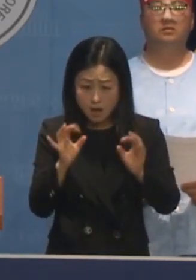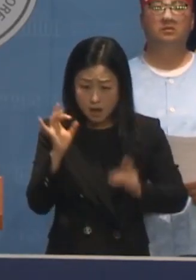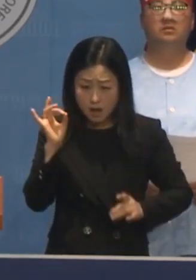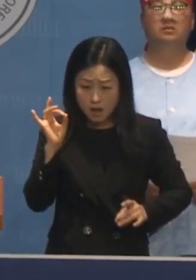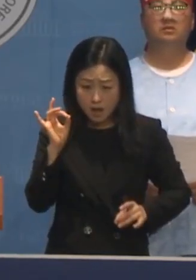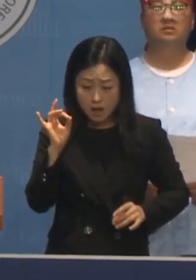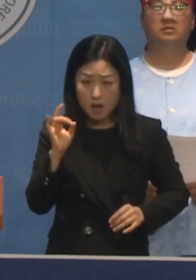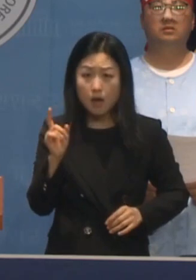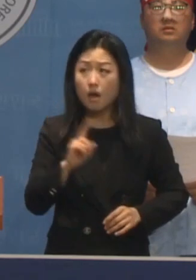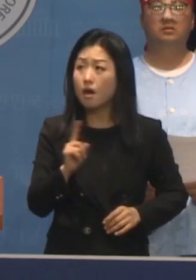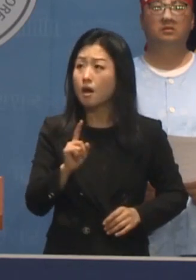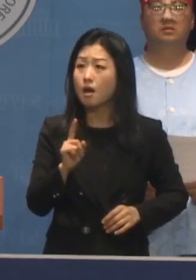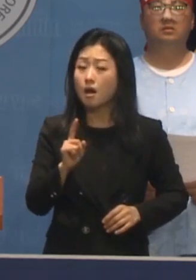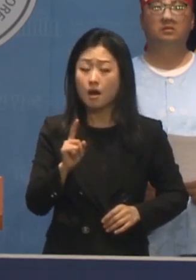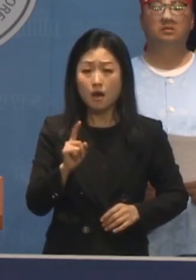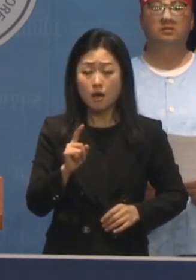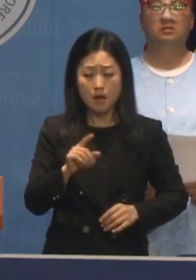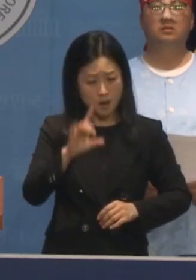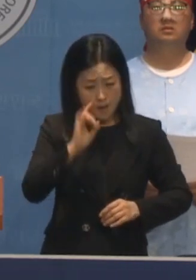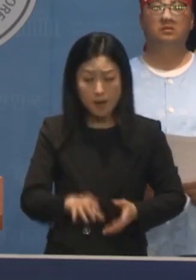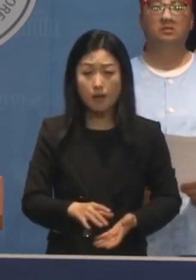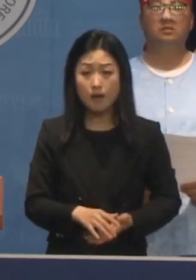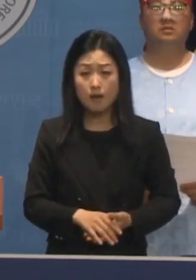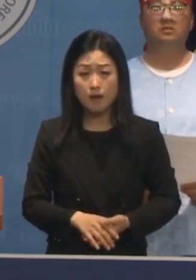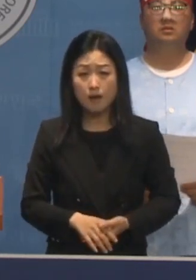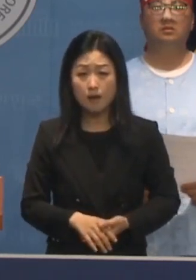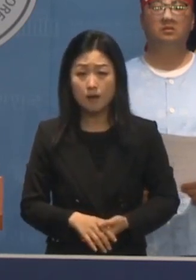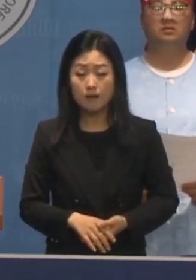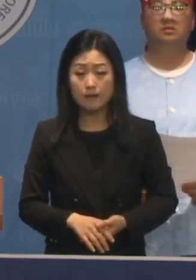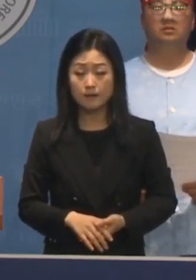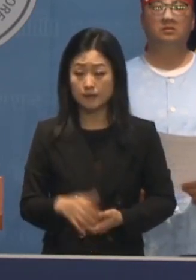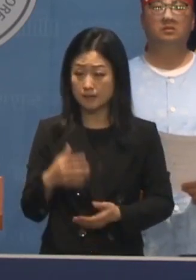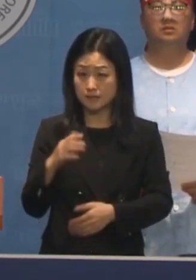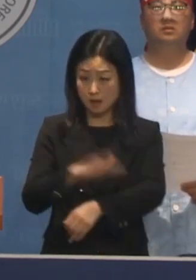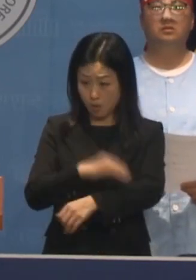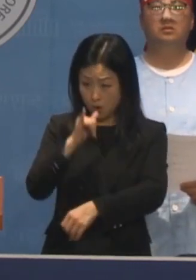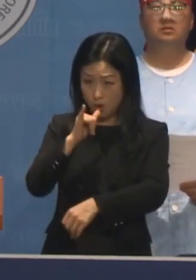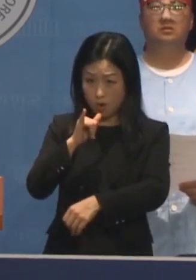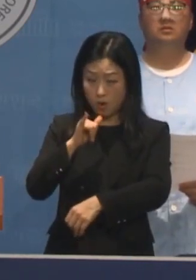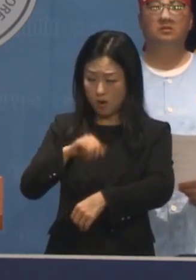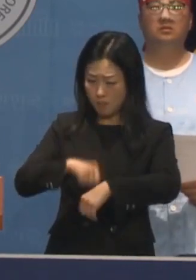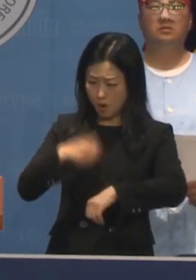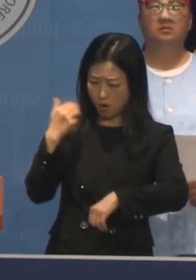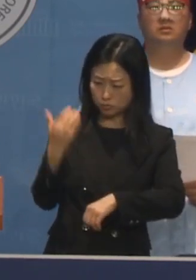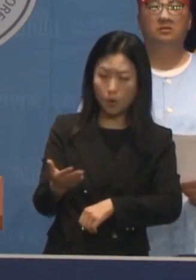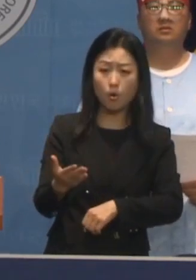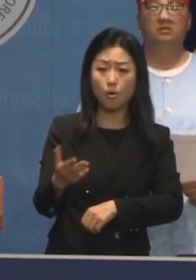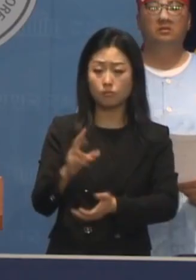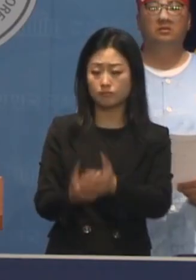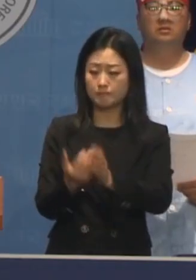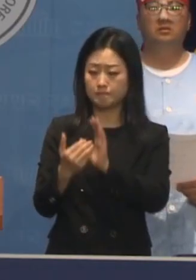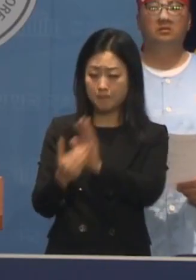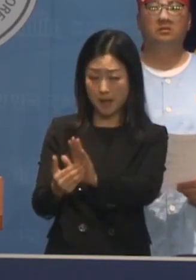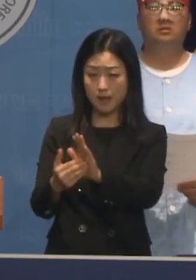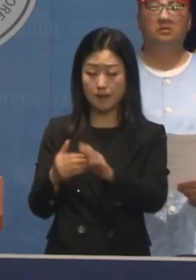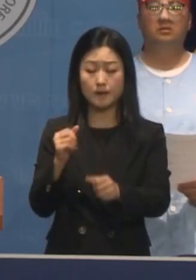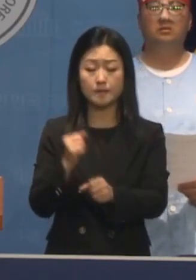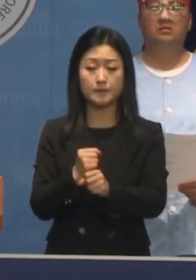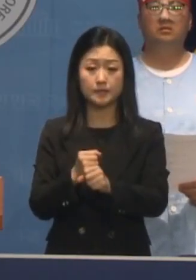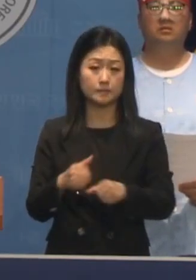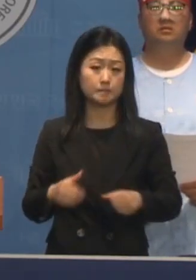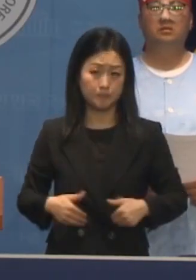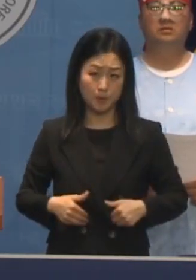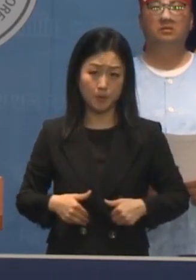지켜만 보며 넘어갈 수가 없다. 책임자를 엄중히 처단하고 재발 방지 대책을 마련할